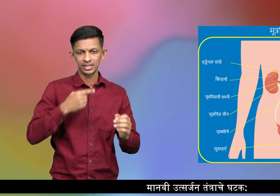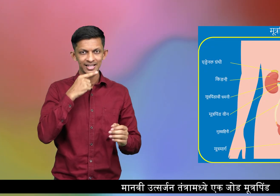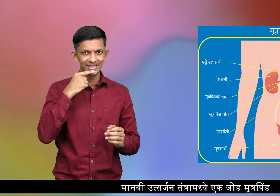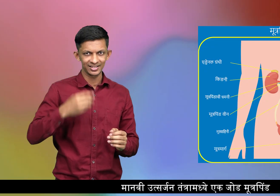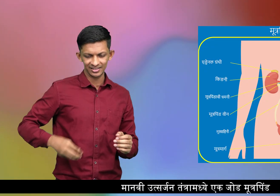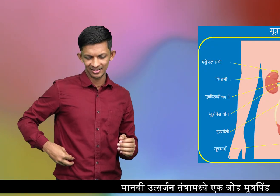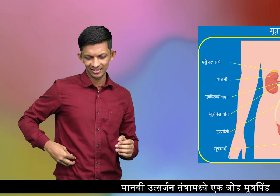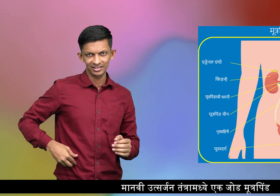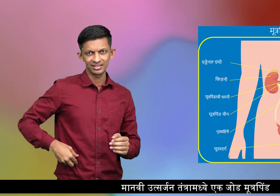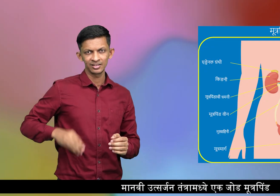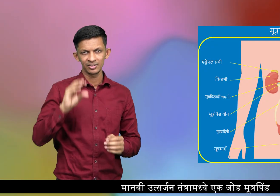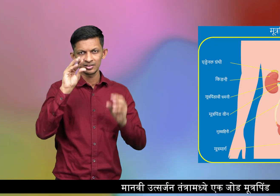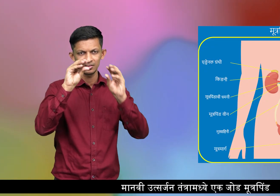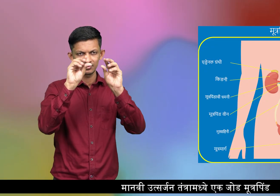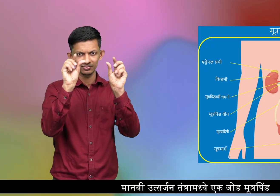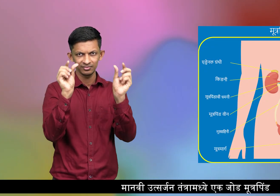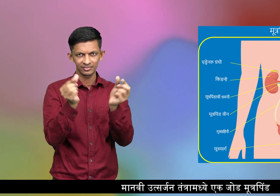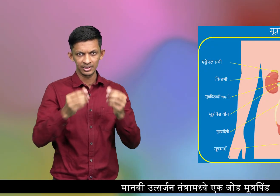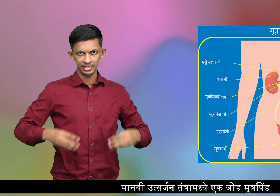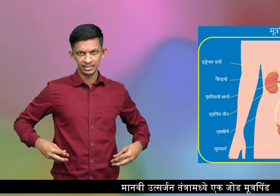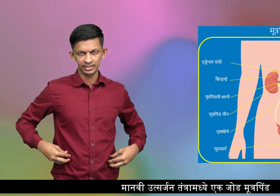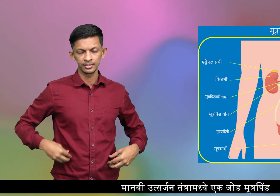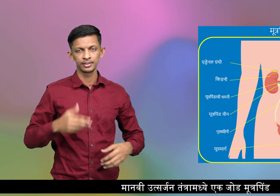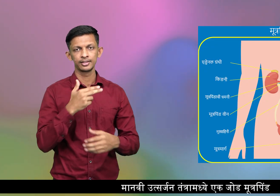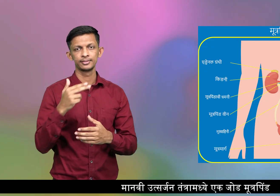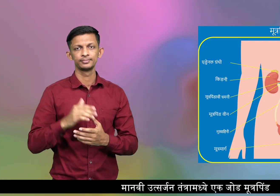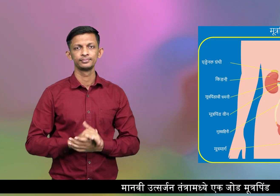मानवी उत्सर्जन तंत्रामध्ये एक जोड मूत्रपिंड,